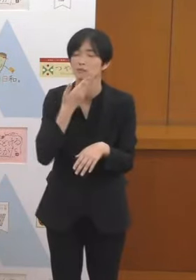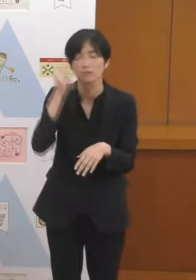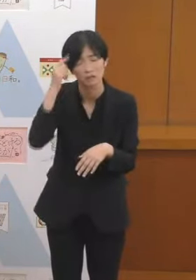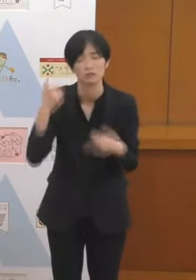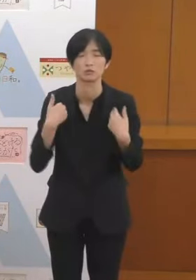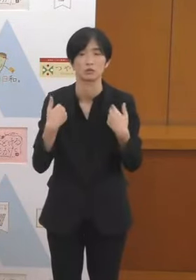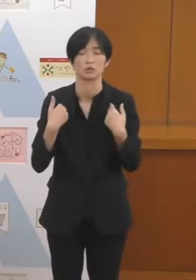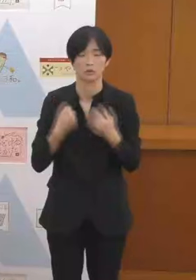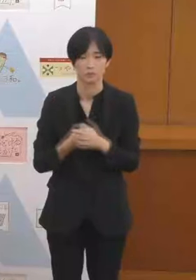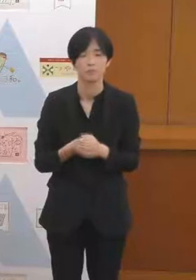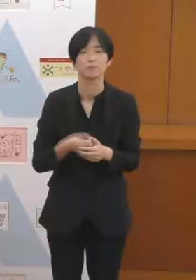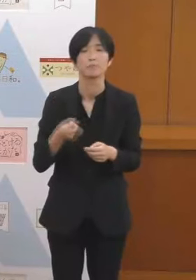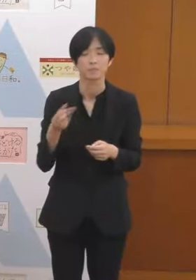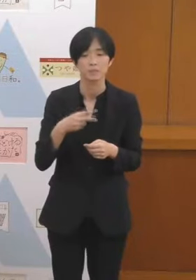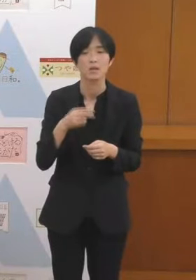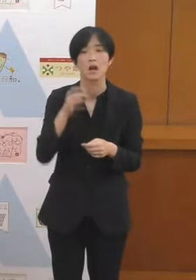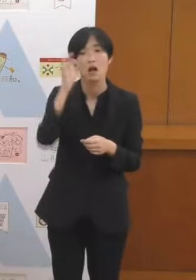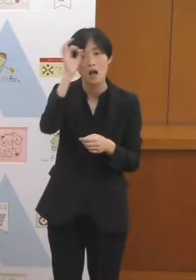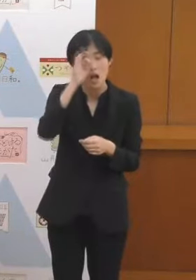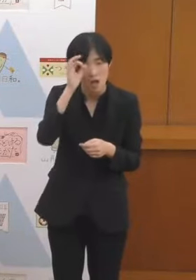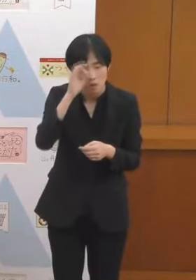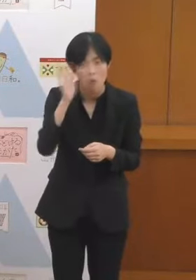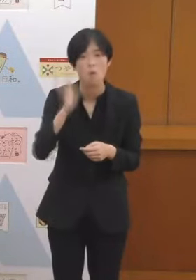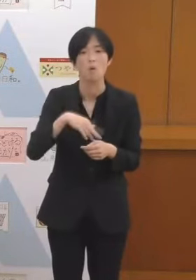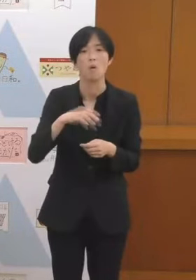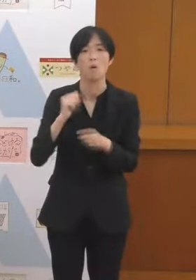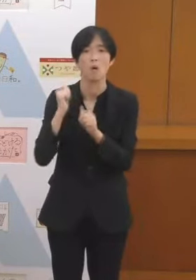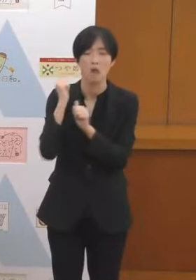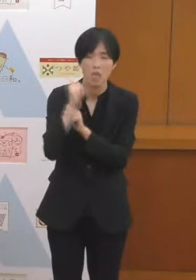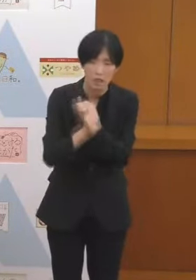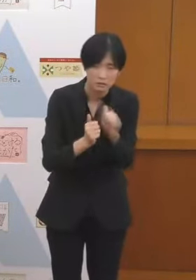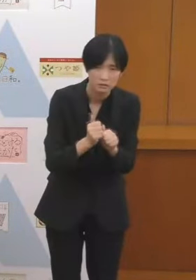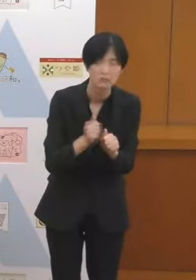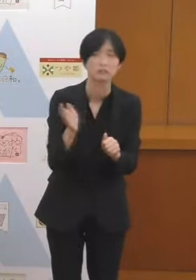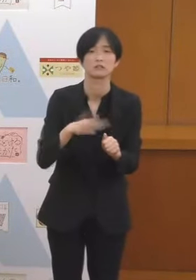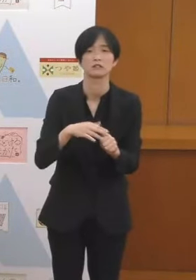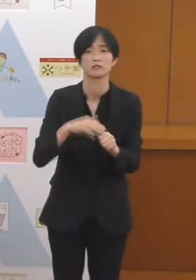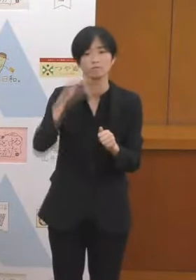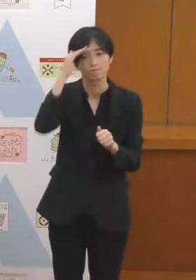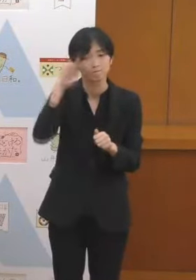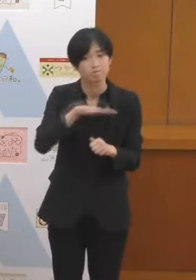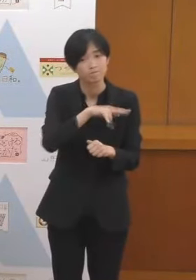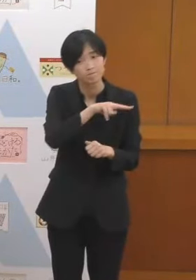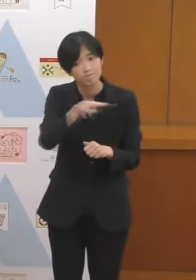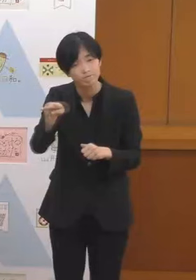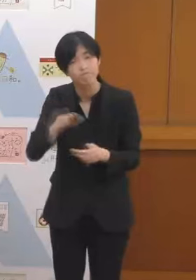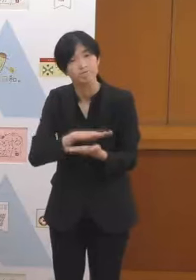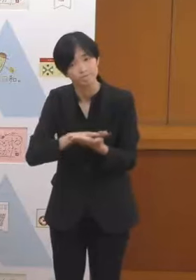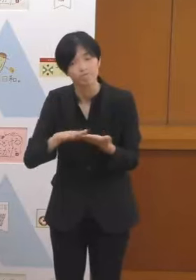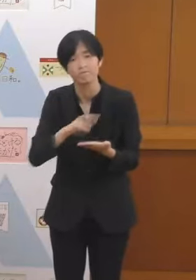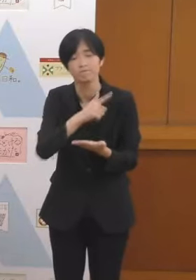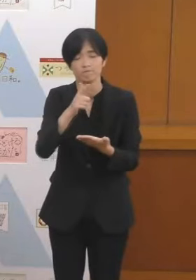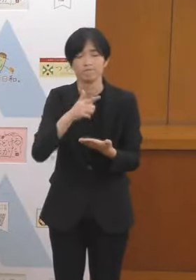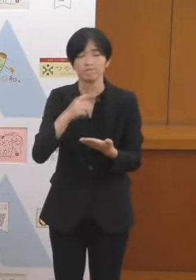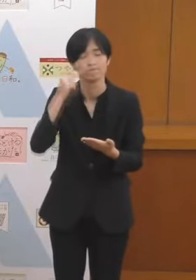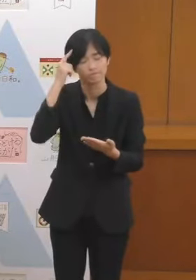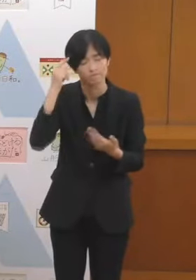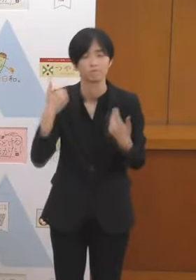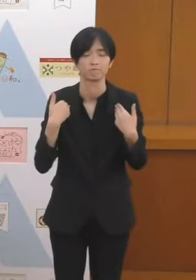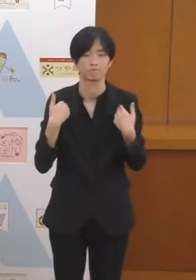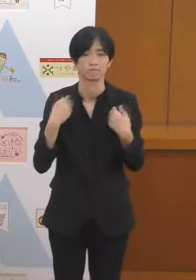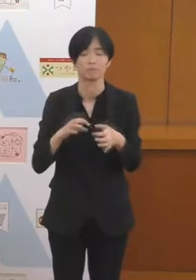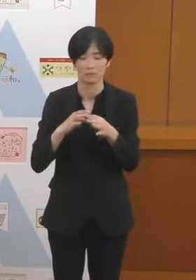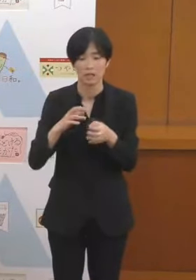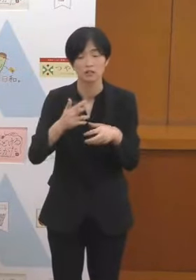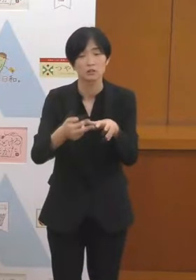その観光歴史景観といったことも大事でありますのでえま市町村のご意見も